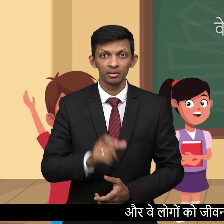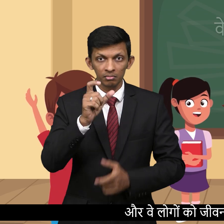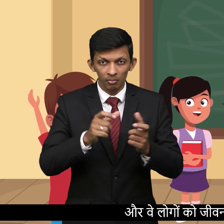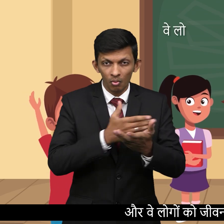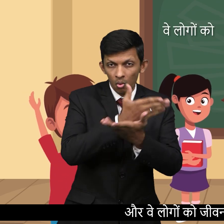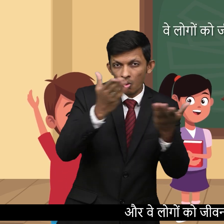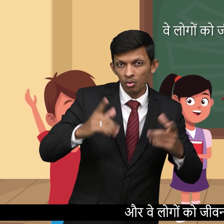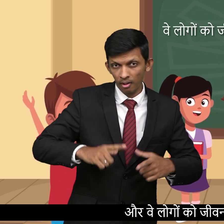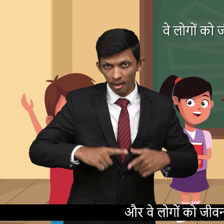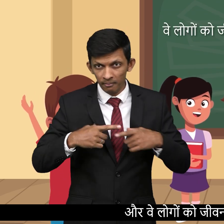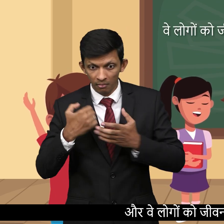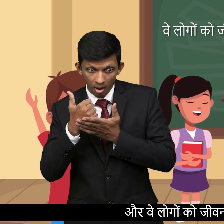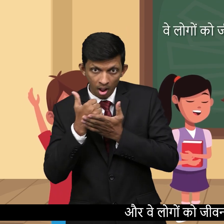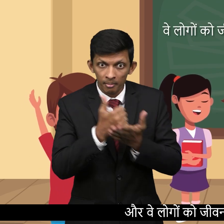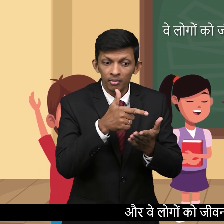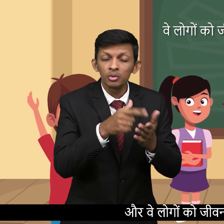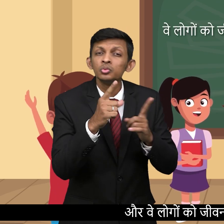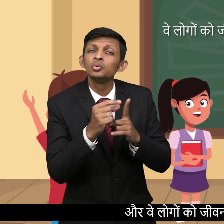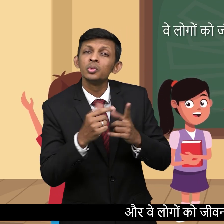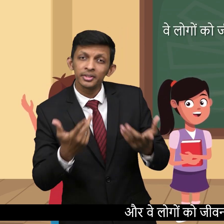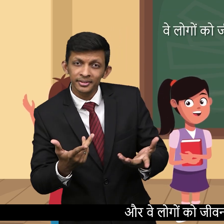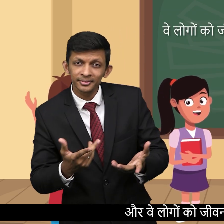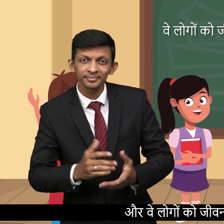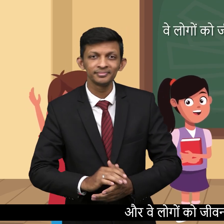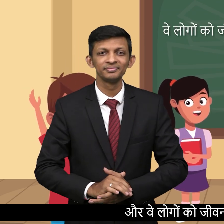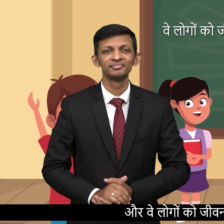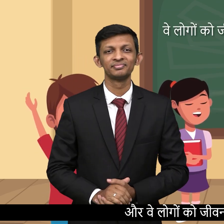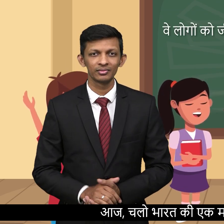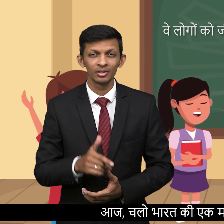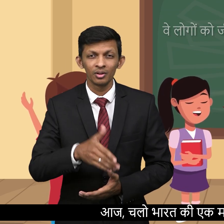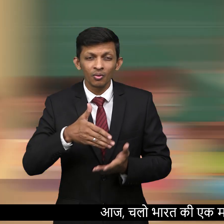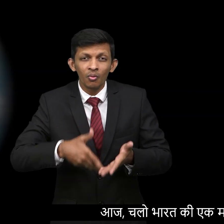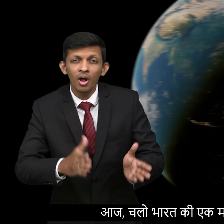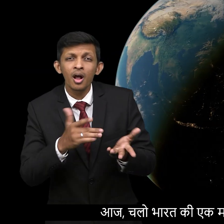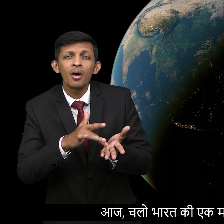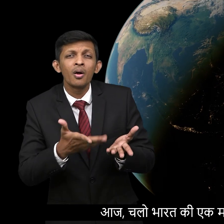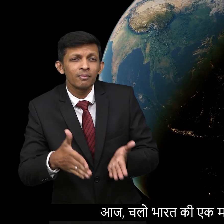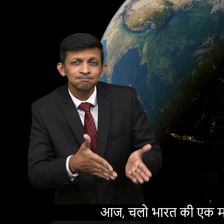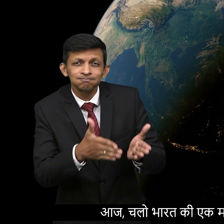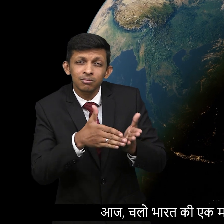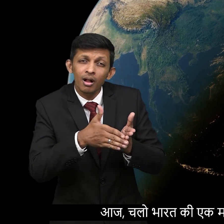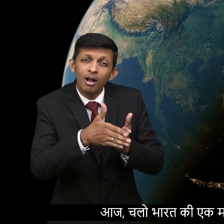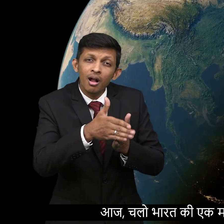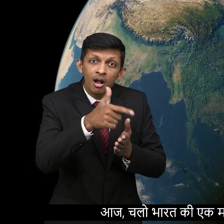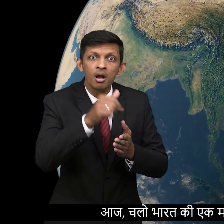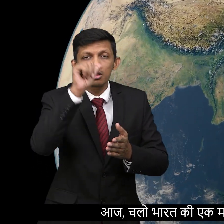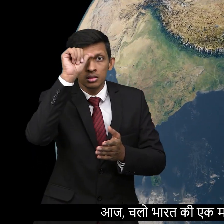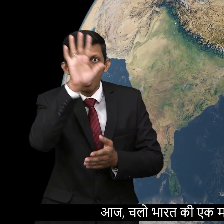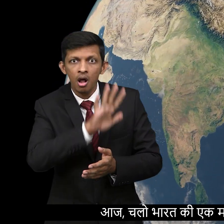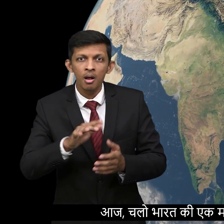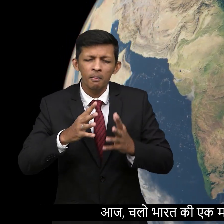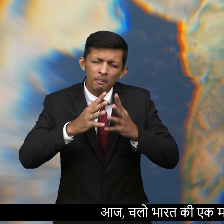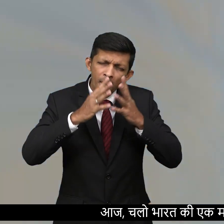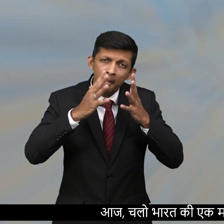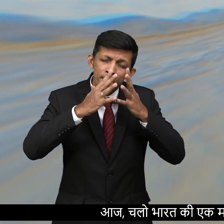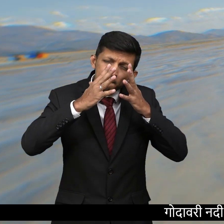और वे लोगों को जीवन जीने में कैसे मदद करती है? आज चलो भारत की एक महान नदी के साथ यात्रा